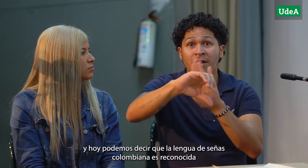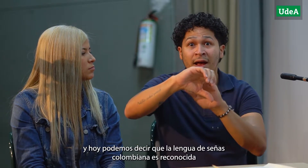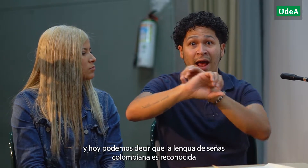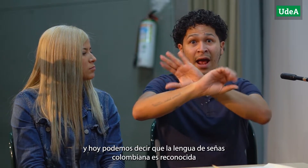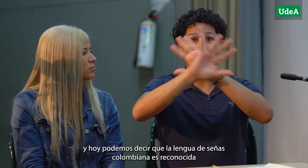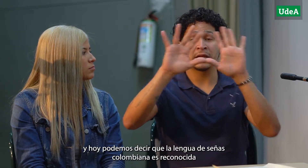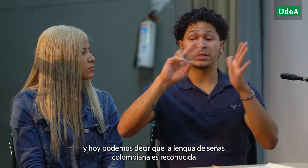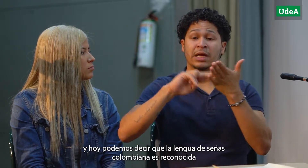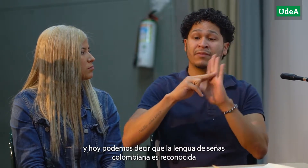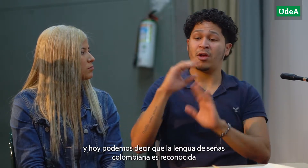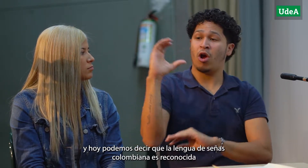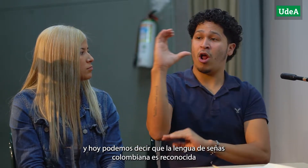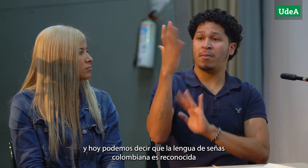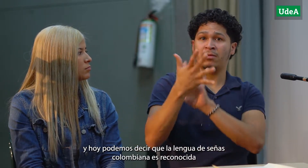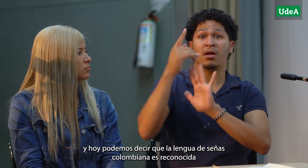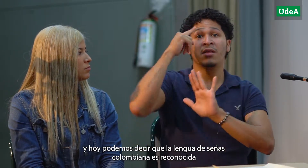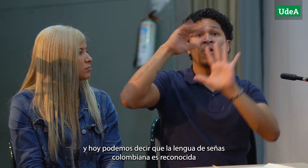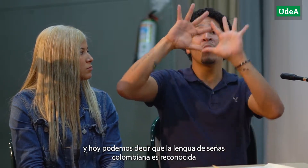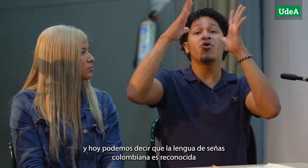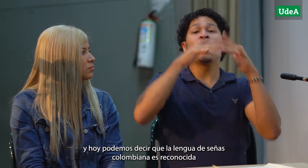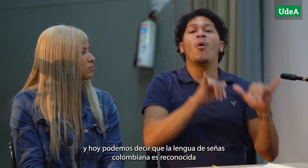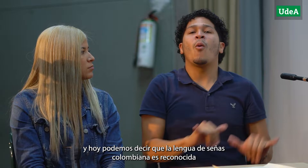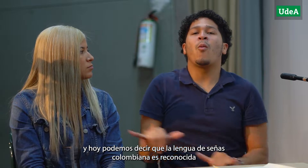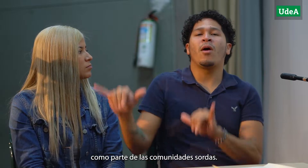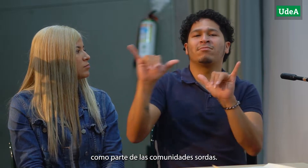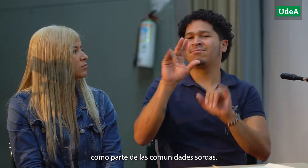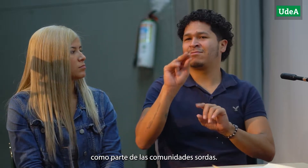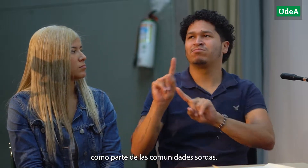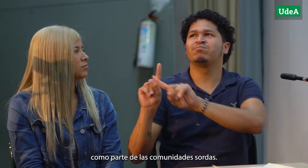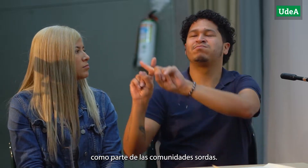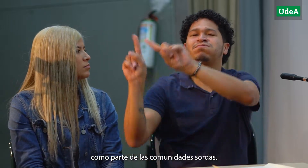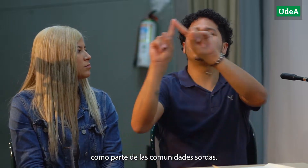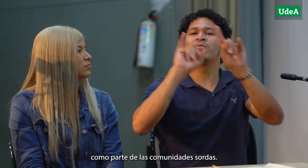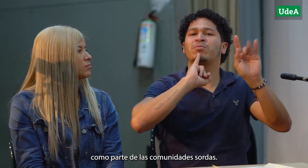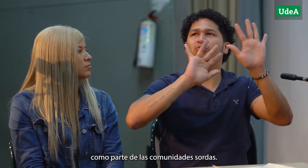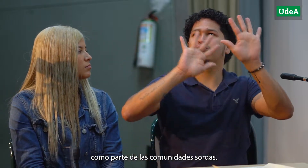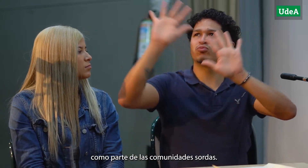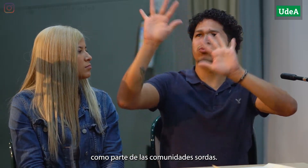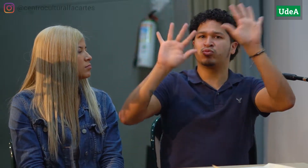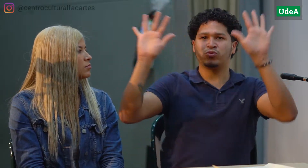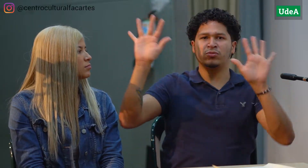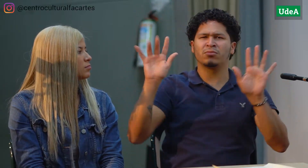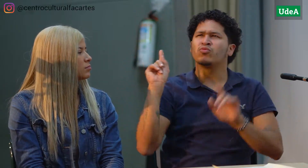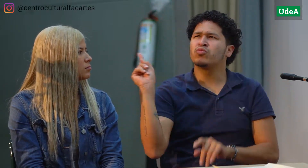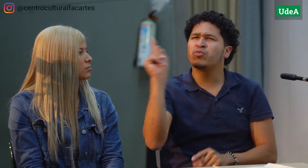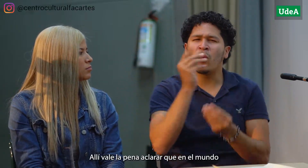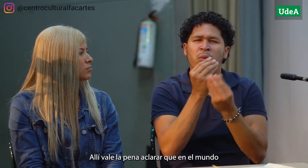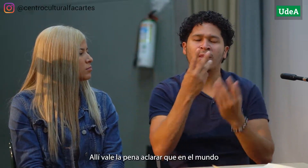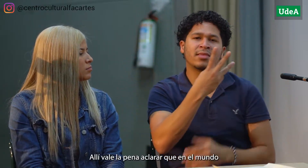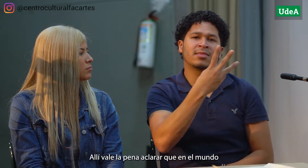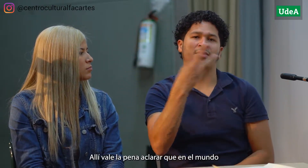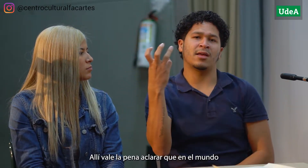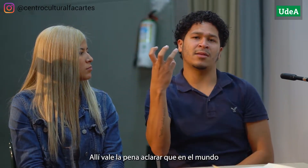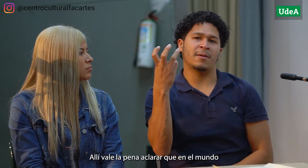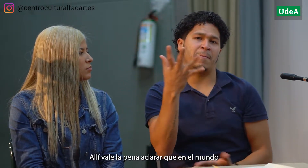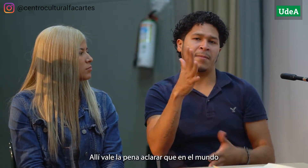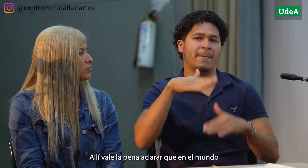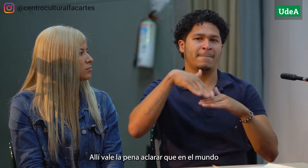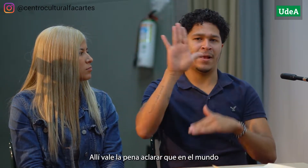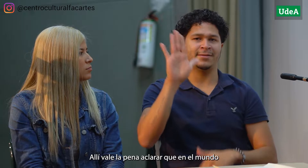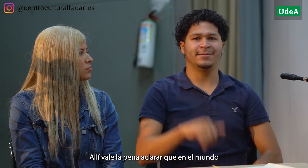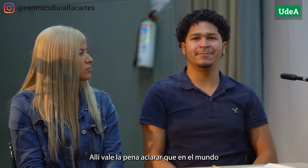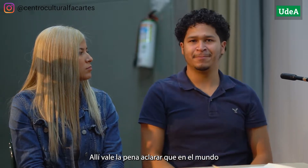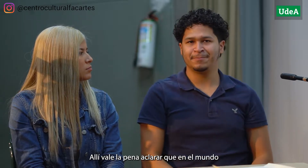y hoy podemos decir que la lengua de señas colombiana es reconocida como parte de las comunidades sordas. Allí vale la